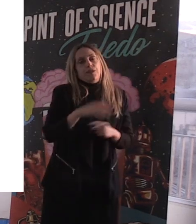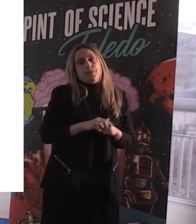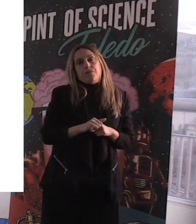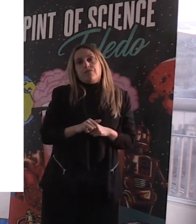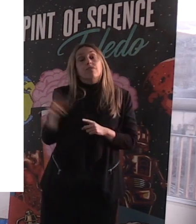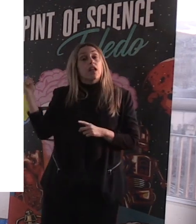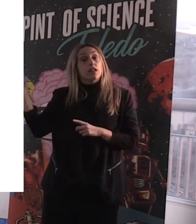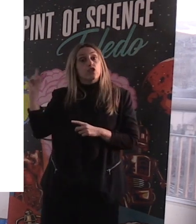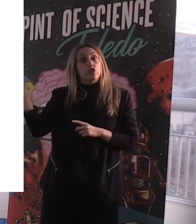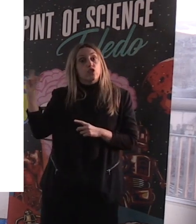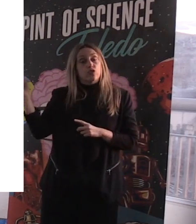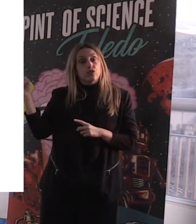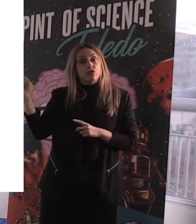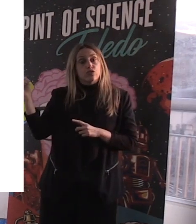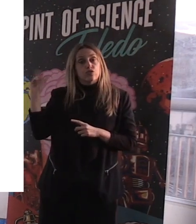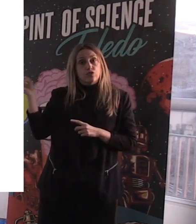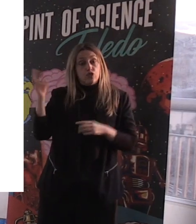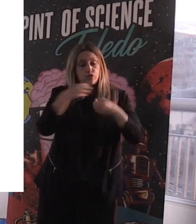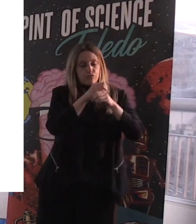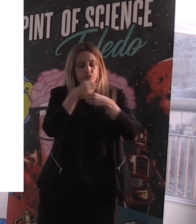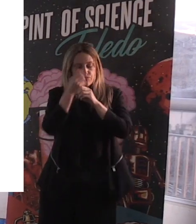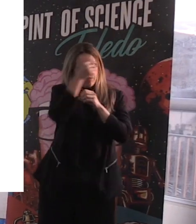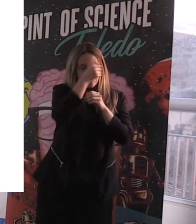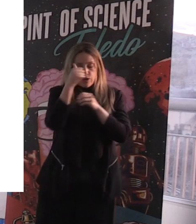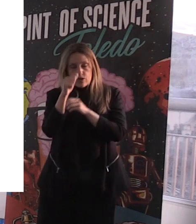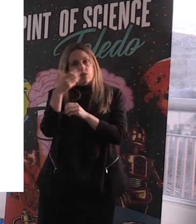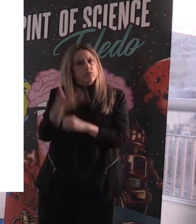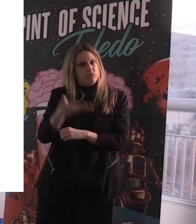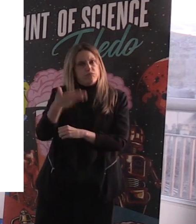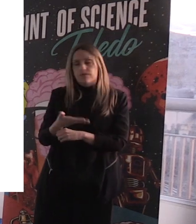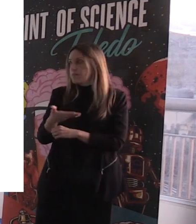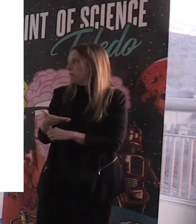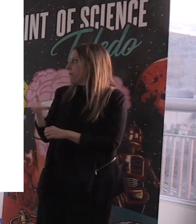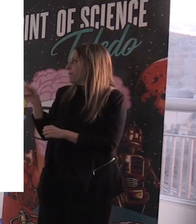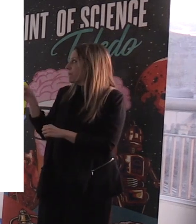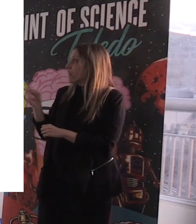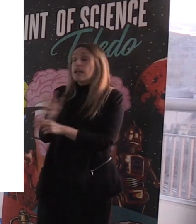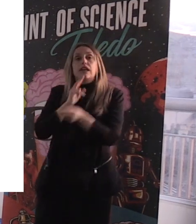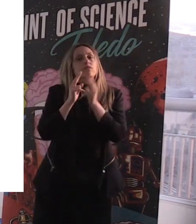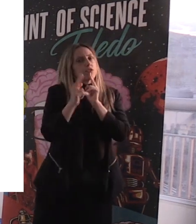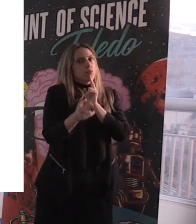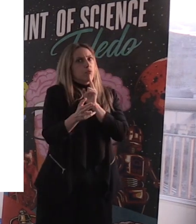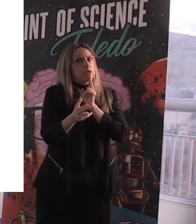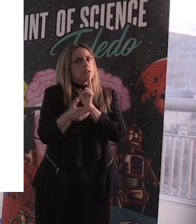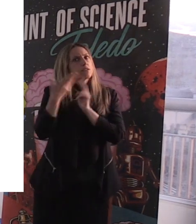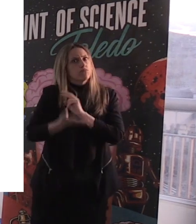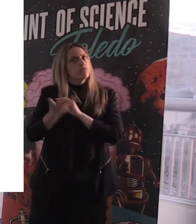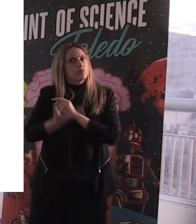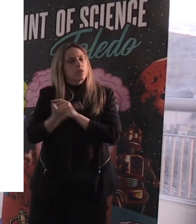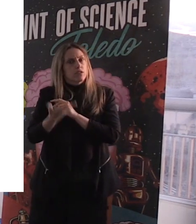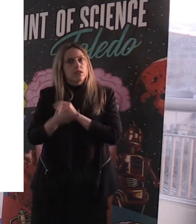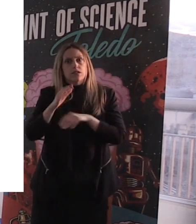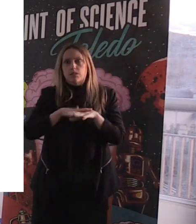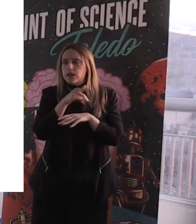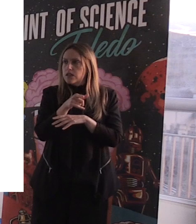Estas dos personas, dos biólogos eminentes, han dado las respuestas más importantes para